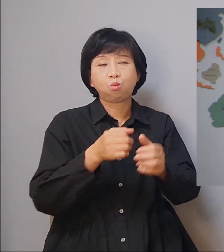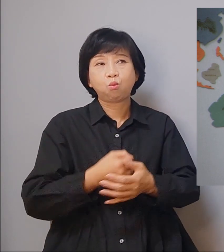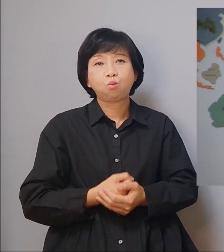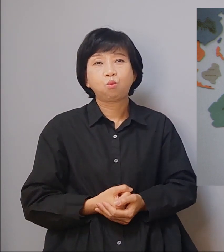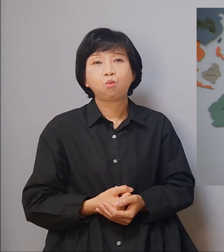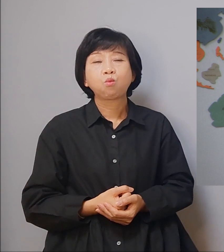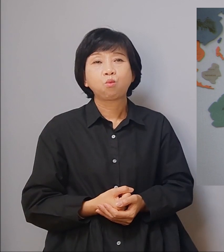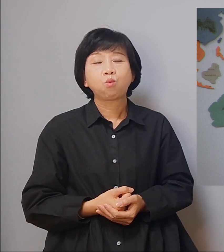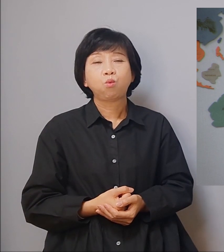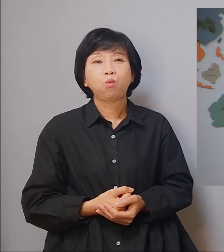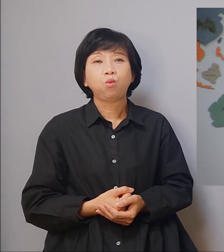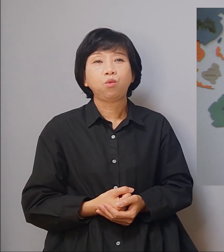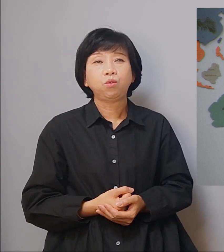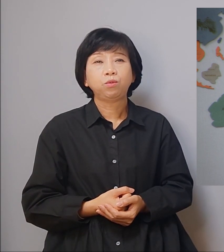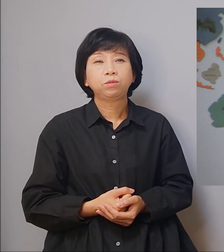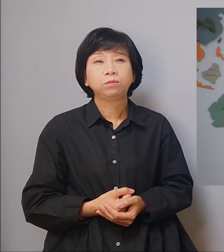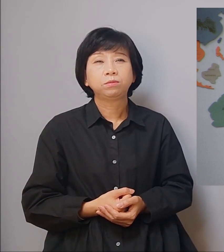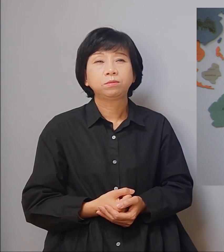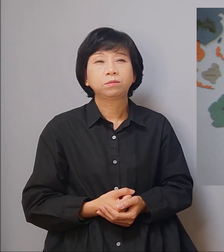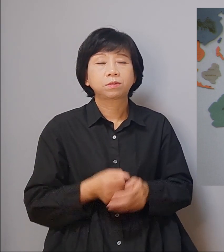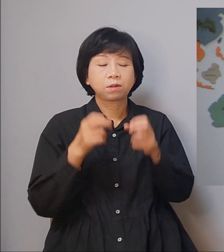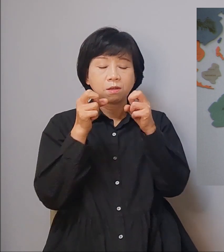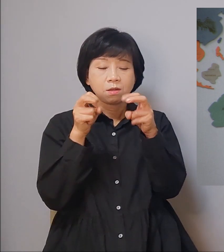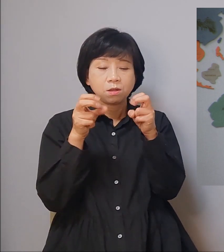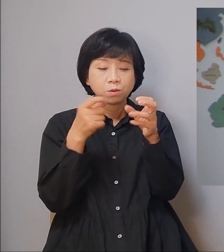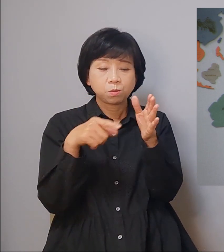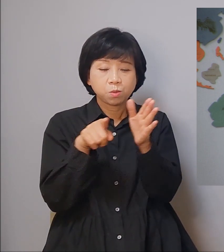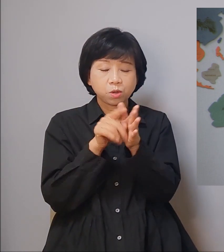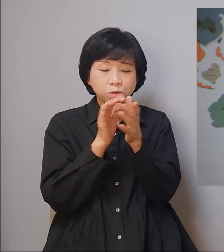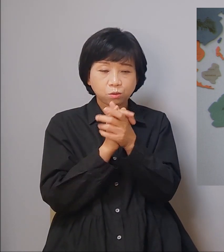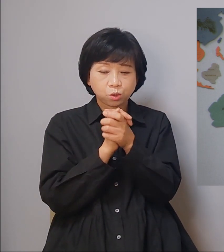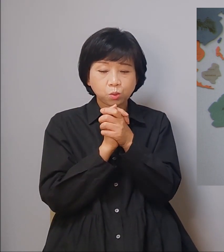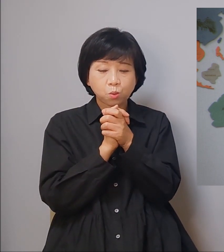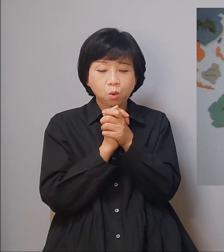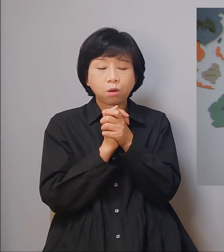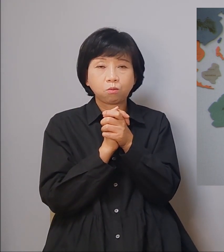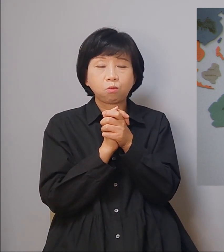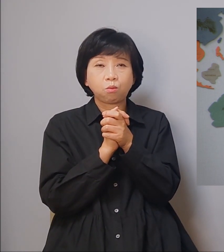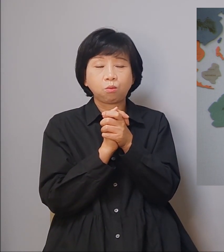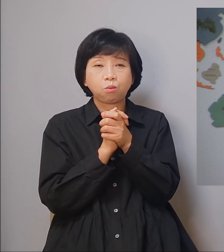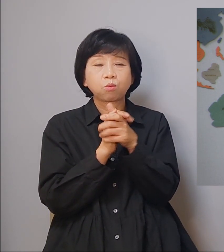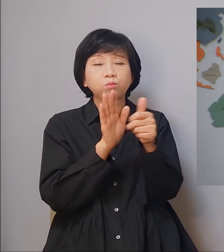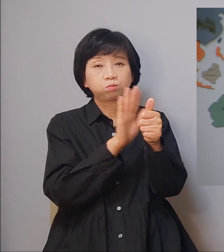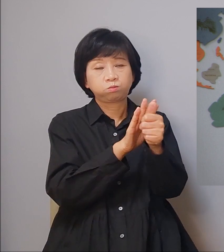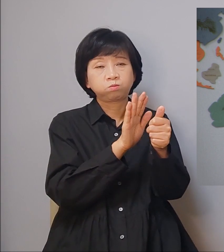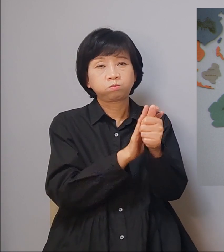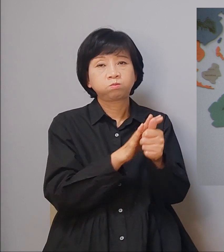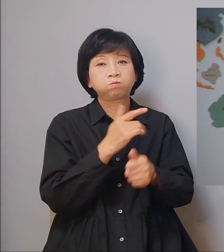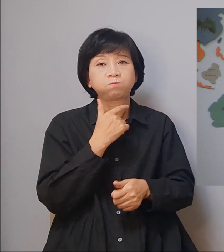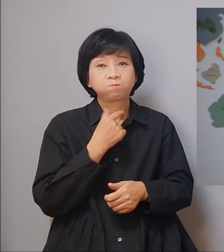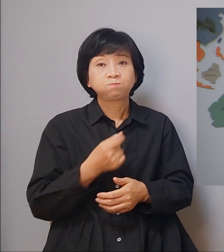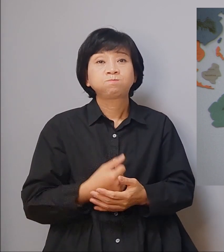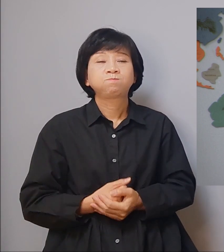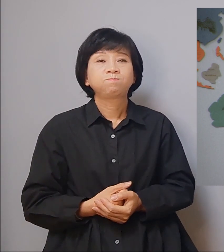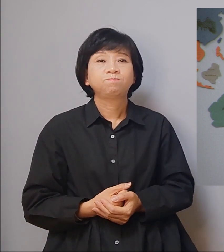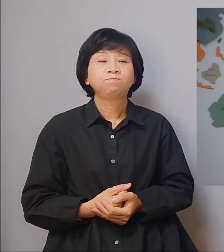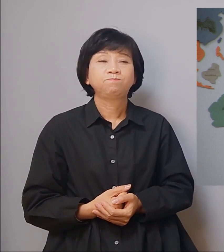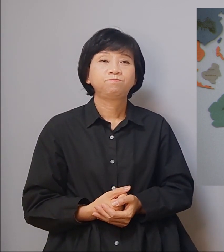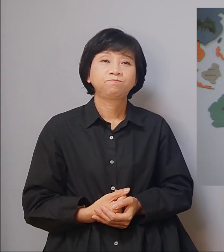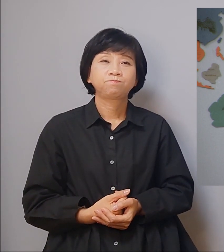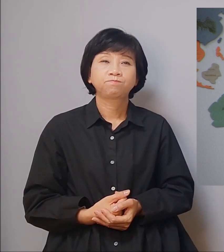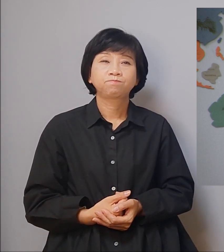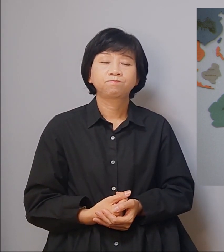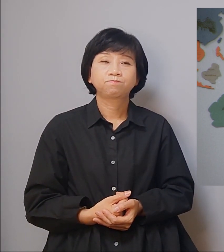후원 또 선교사님을 위해서 기도 국내 목회자들을 위해서 기도 또 보내도록 그렇게 하겠습니다.